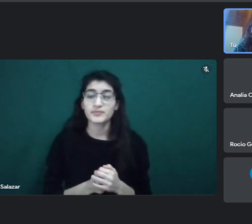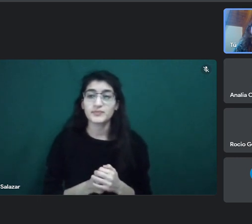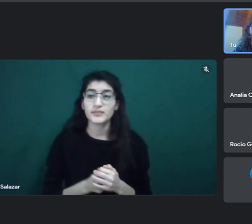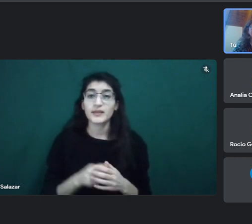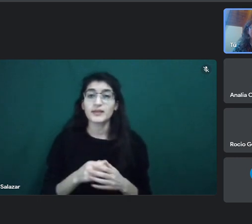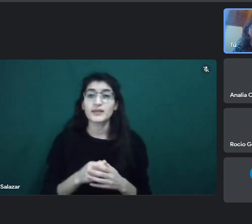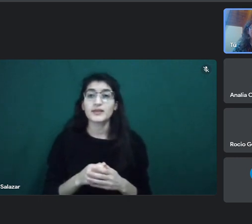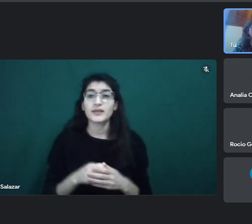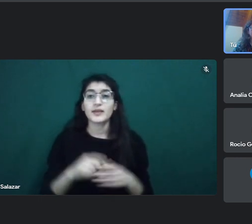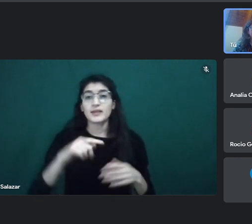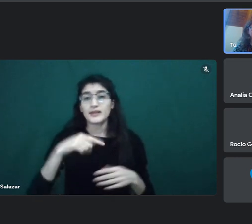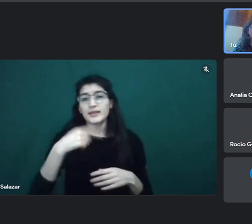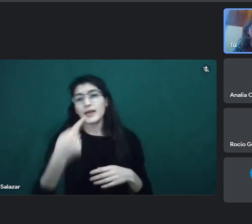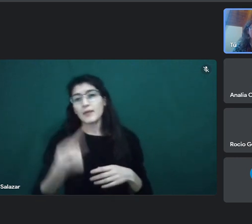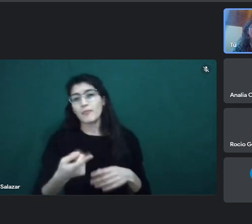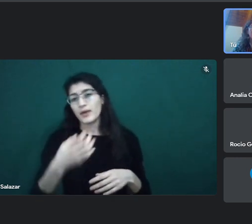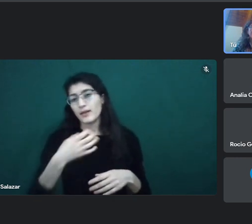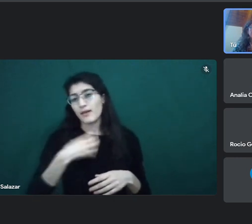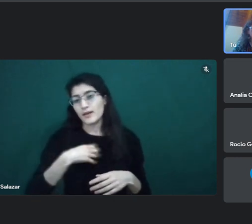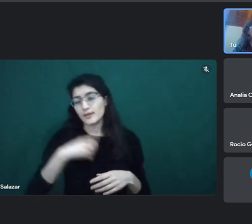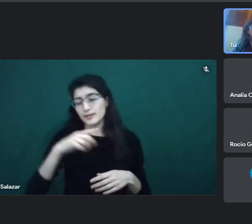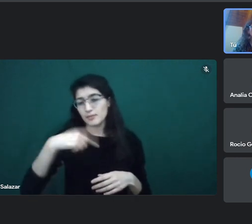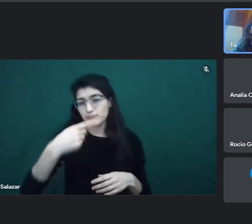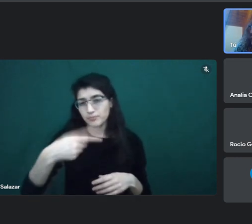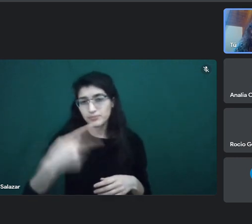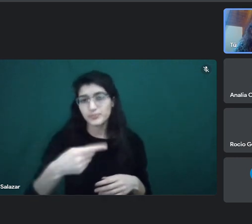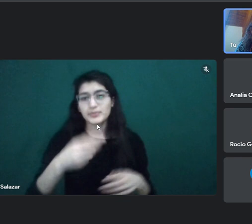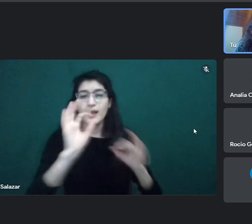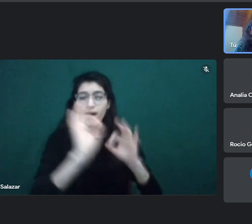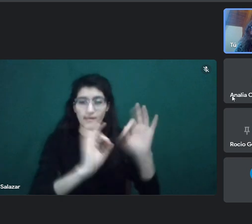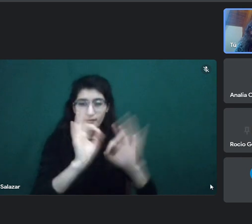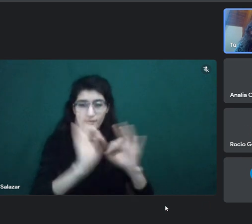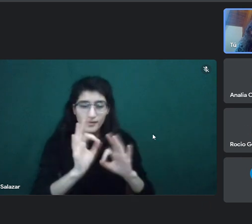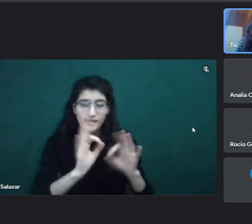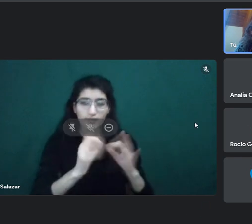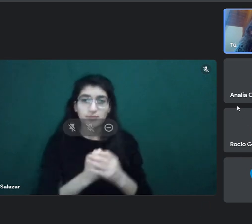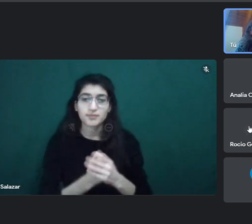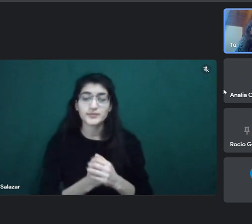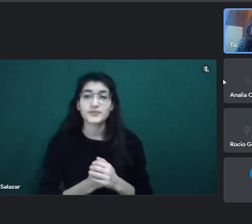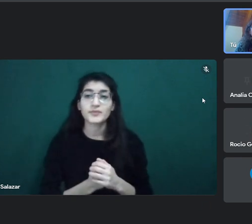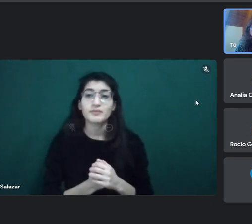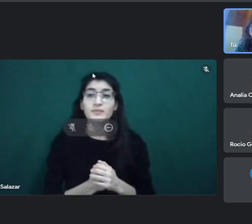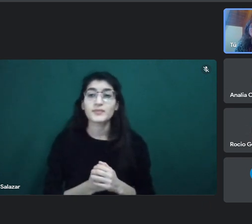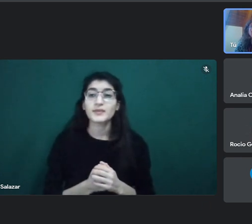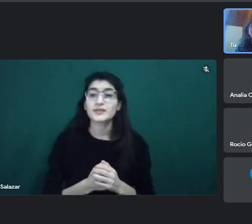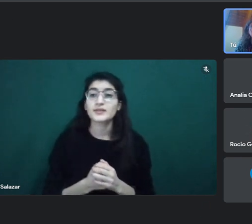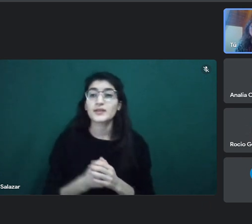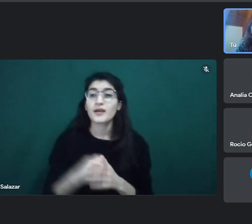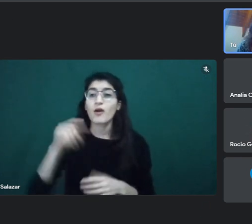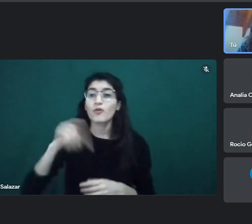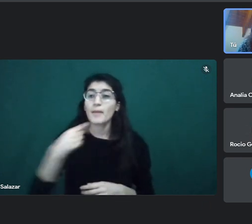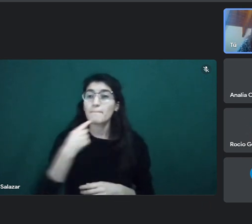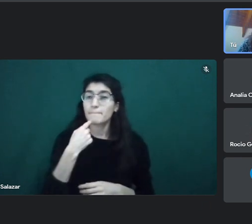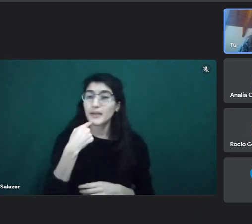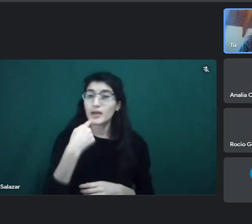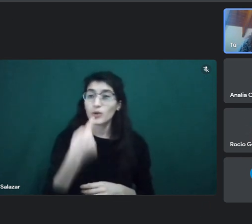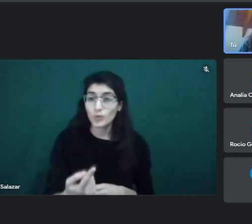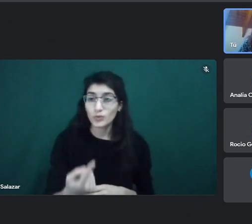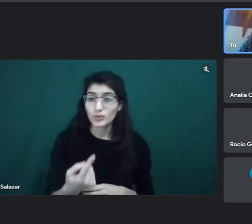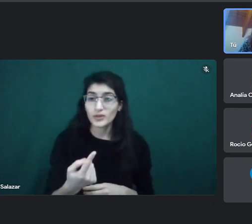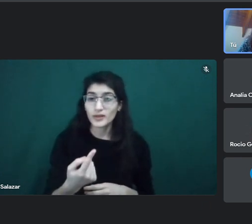en detalle. Así que bueno, tomamos 10 minutos. ¿Tienen alguna pregunta sobre esto? ¿La traducción de